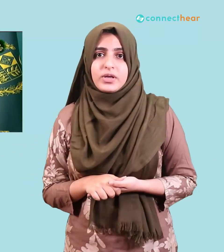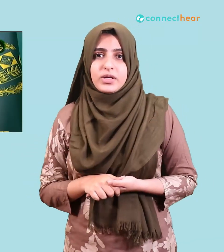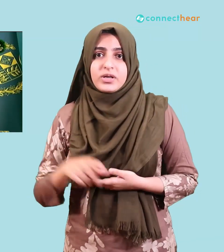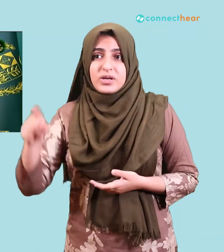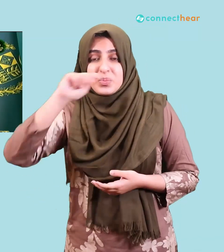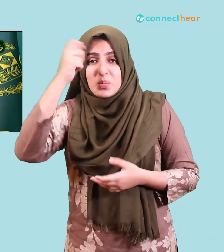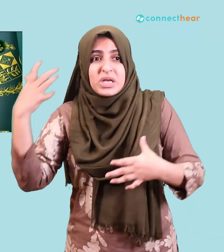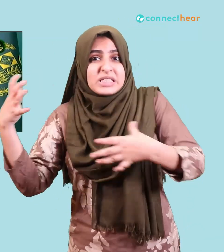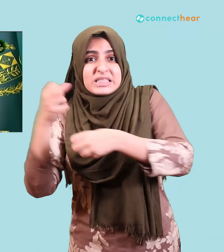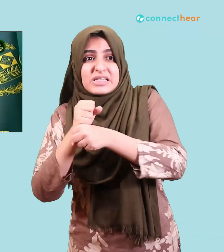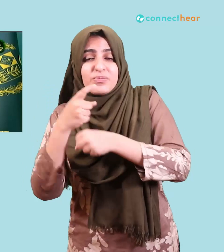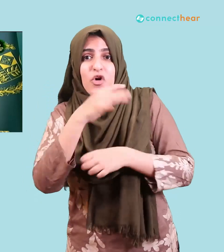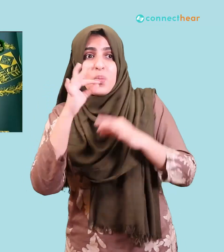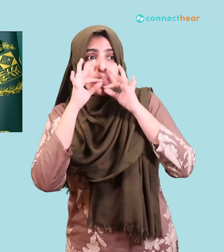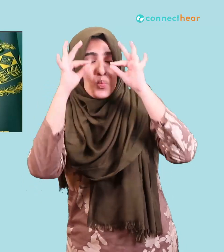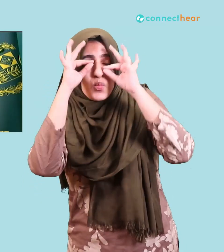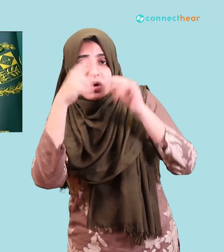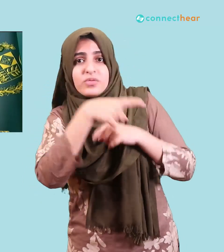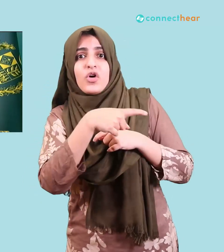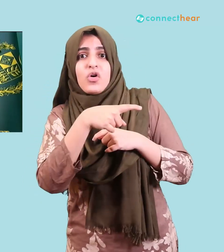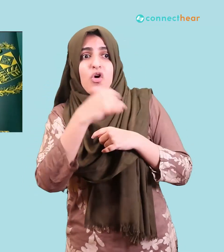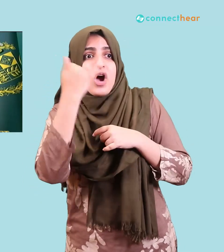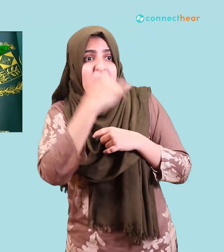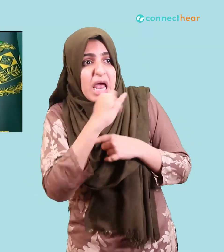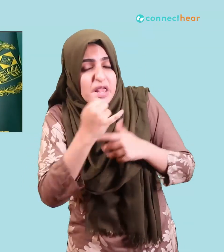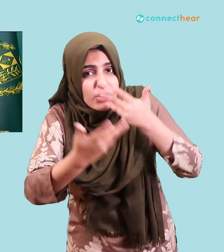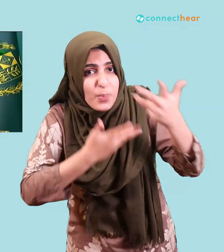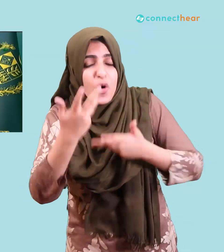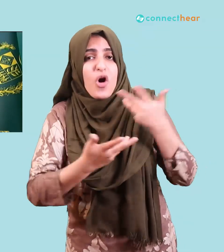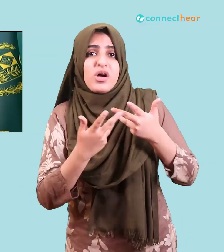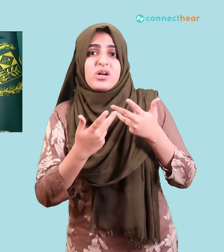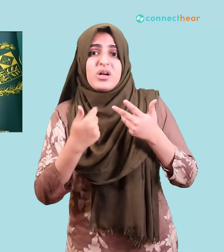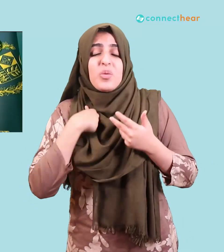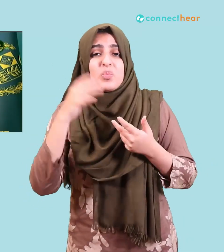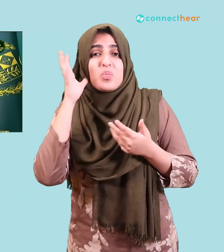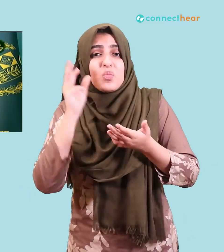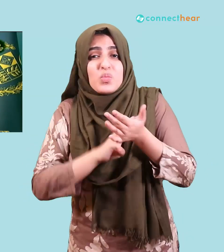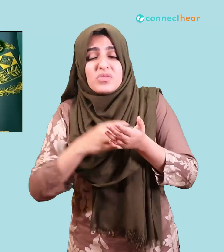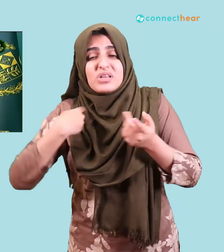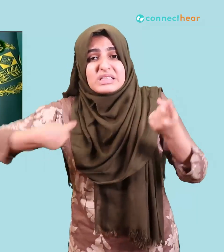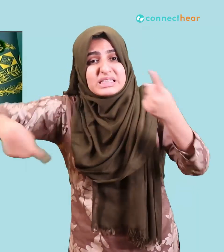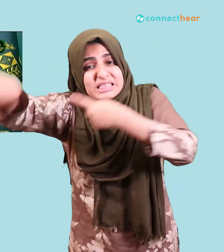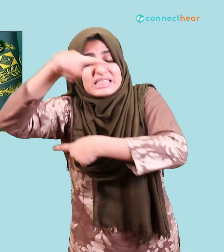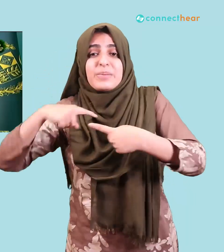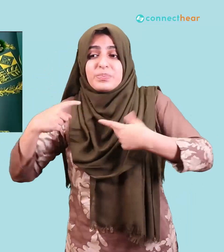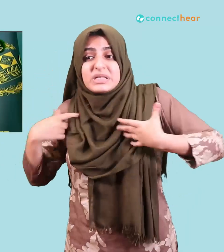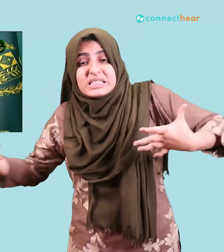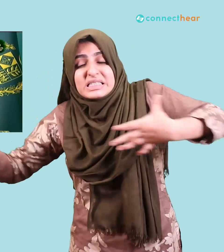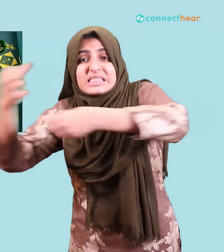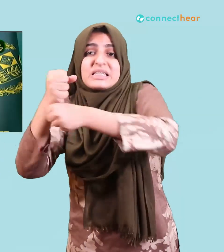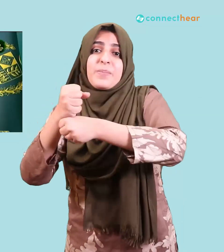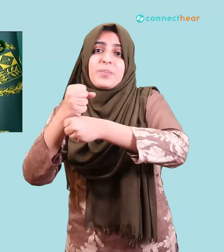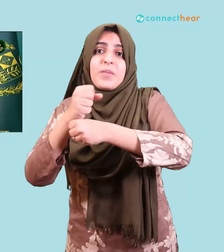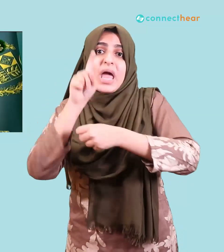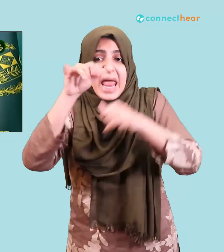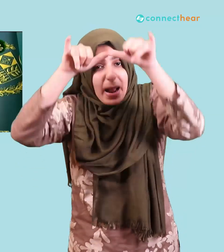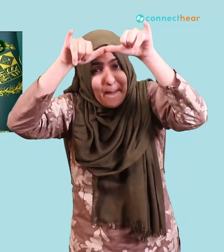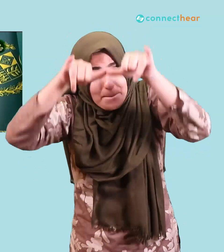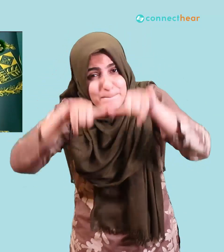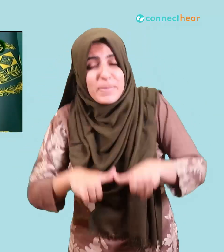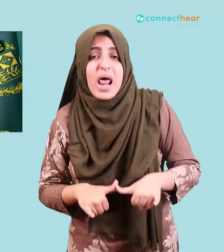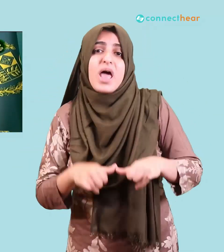ہمارے پیارے نبی کی بے حرمتی کی جاتی ہے، کہ ہم سب مسلمان ملکوں کو مل کے ہم ایک پلان